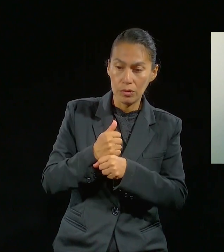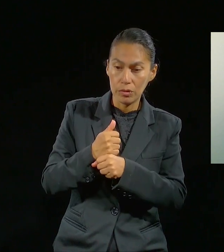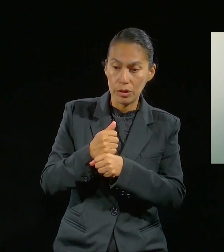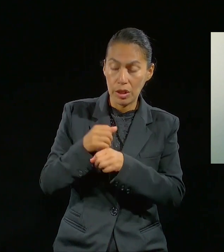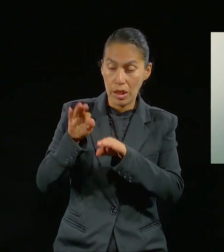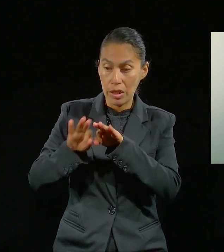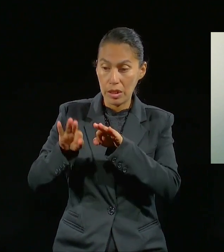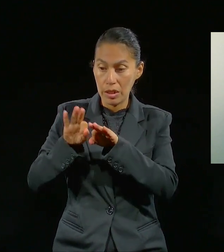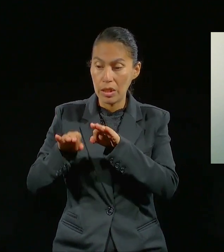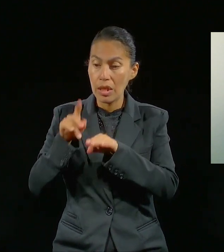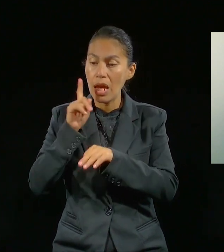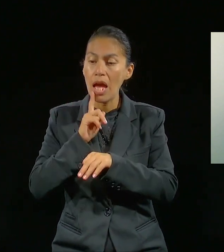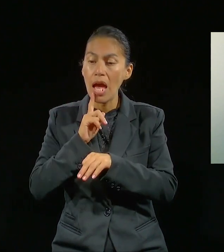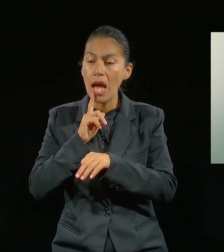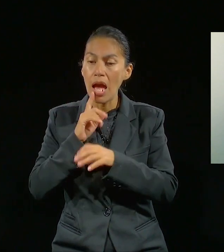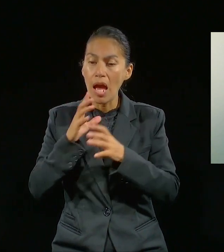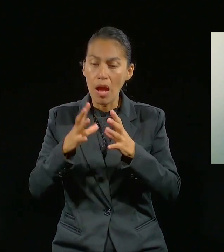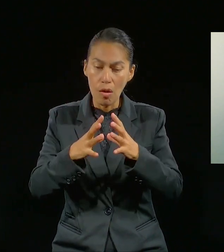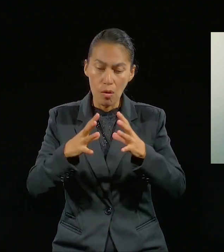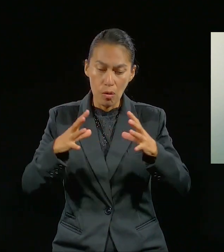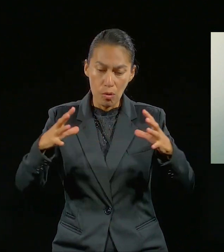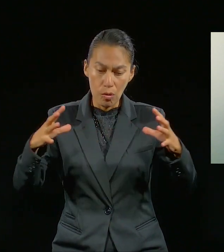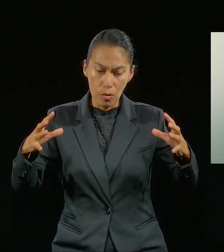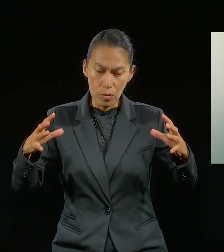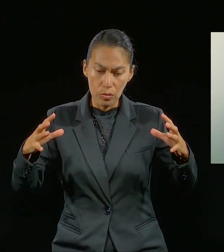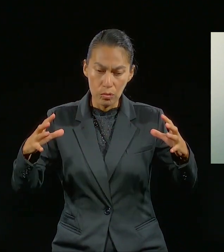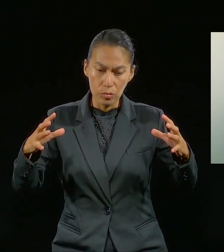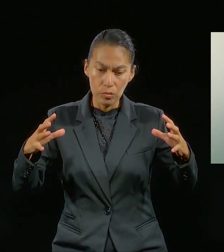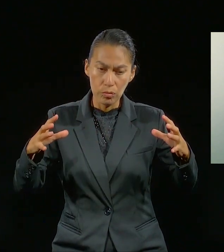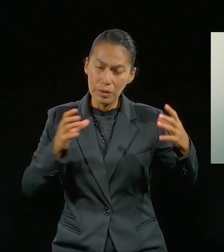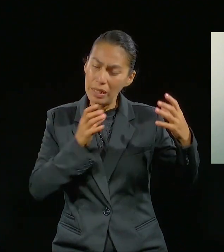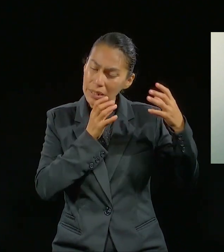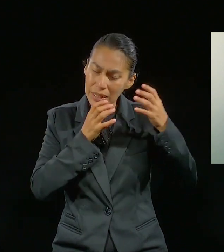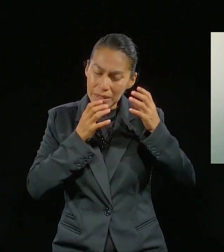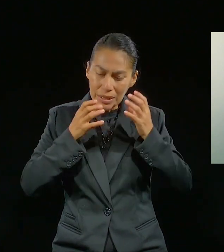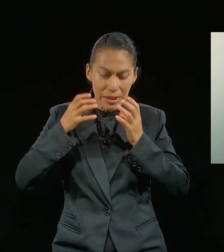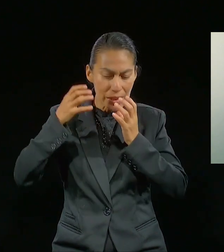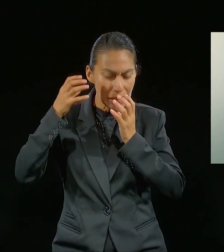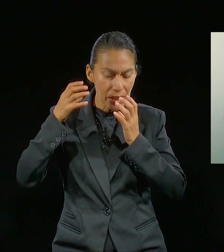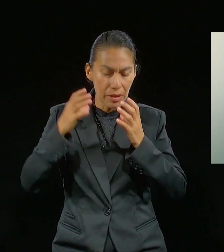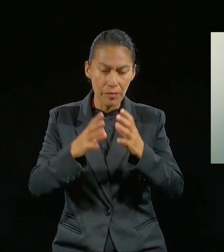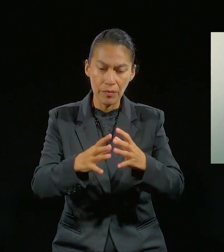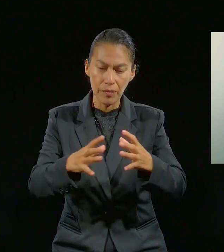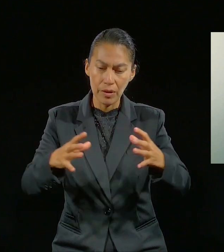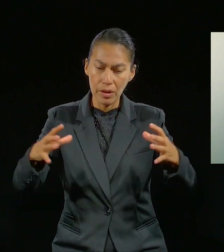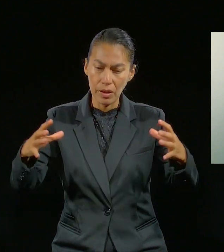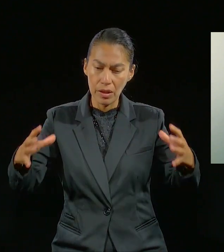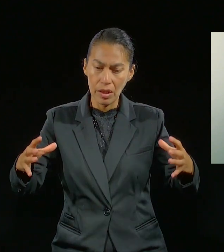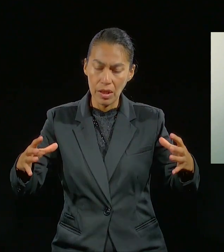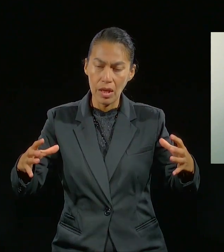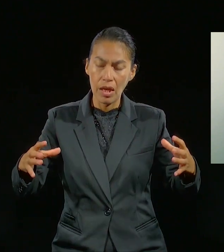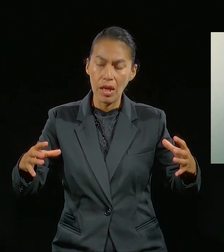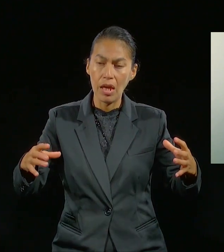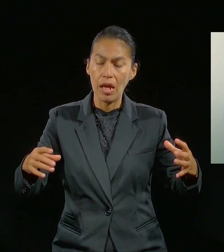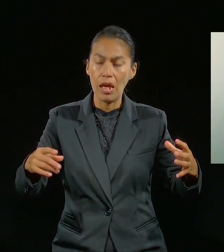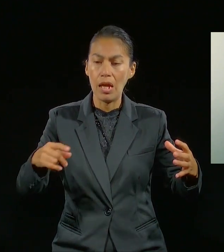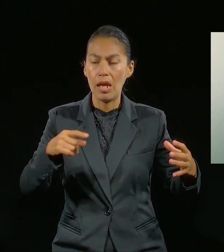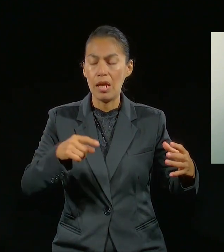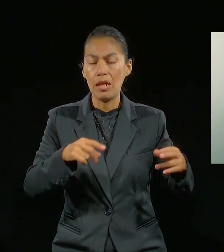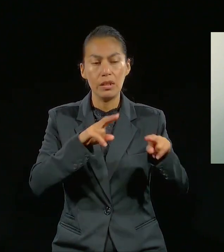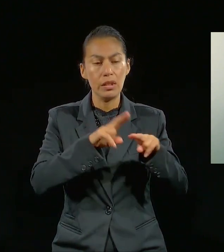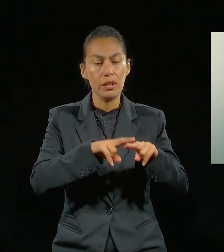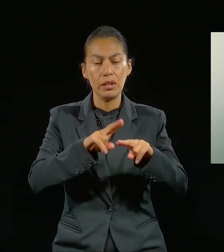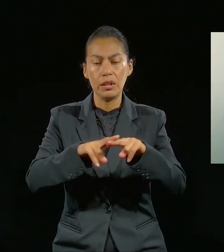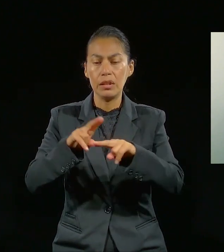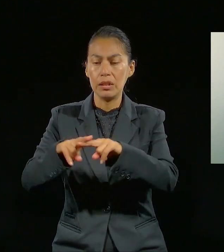tía les ponía una sandía a los niños. Y dice, pues yo quería sandía, mamá, híjame, perdón. Y yo iba y me sentaba